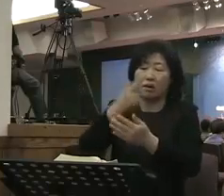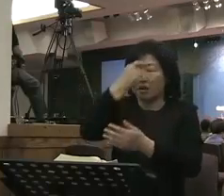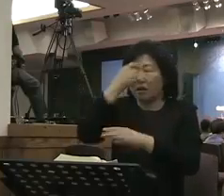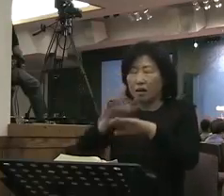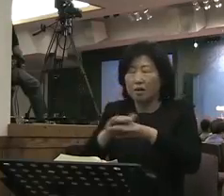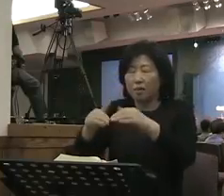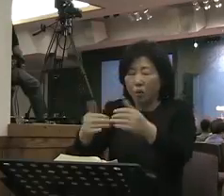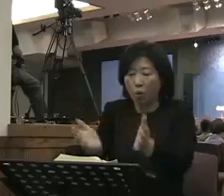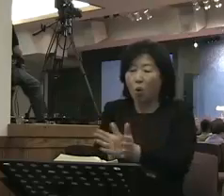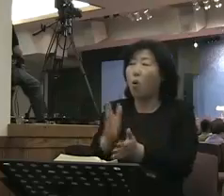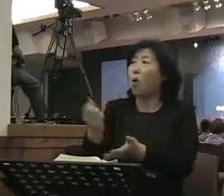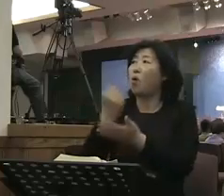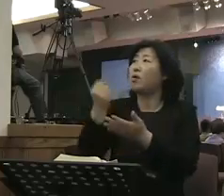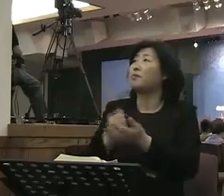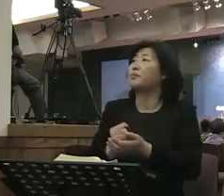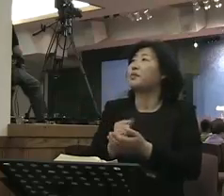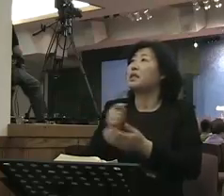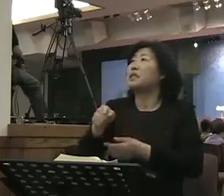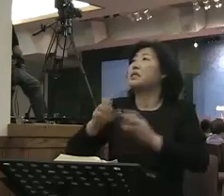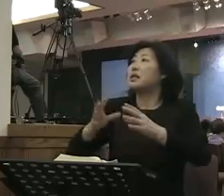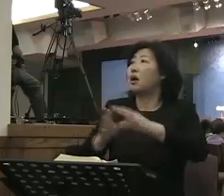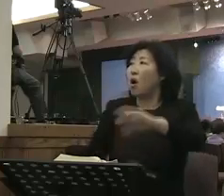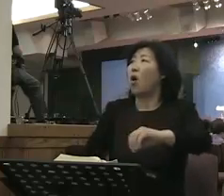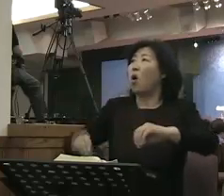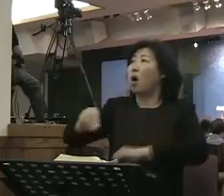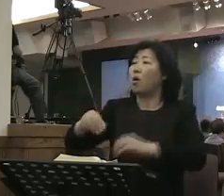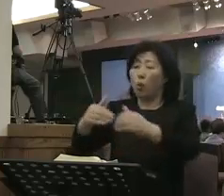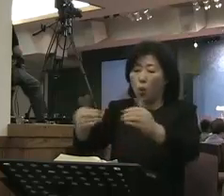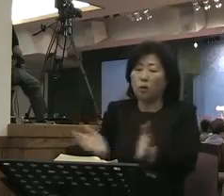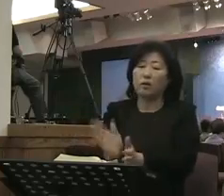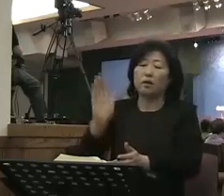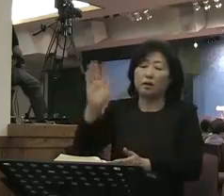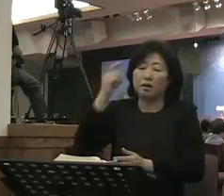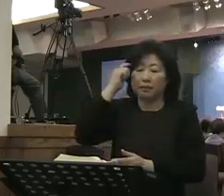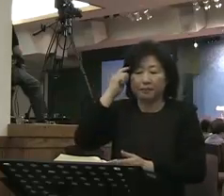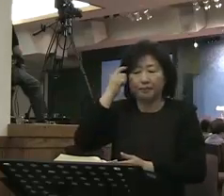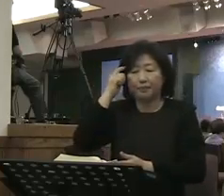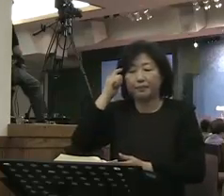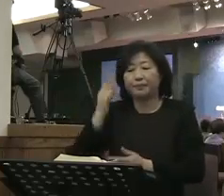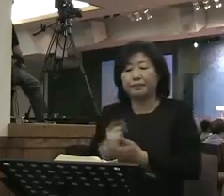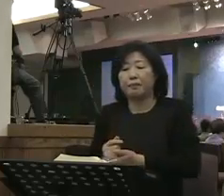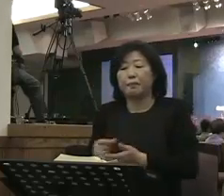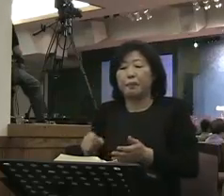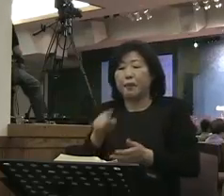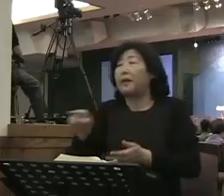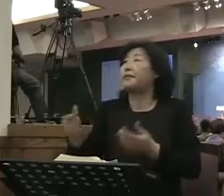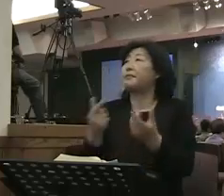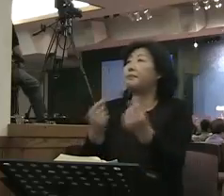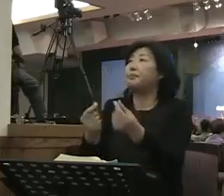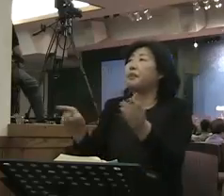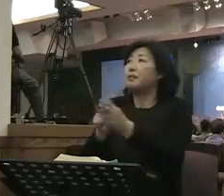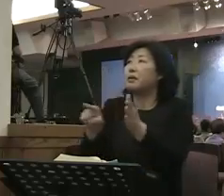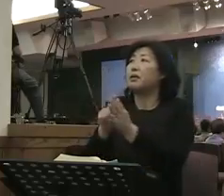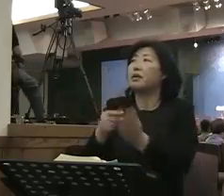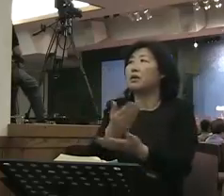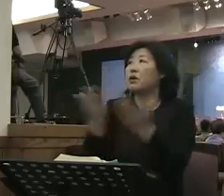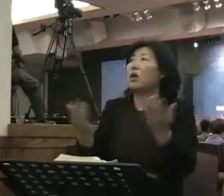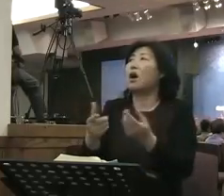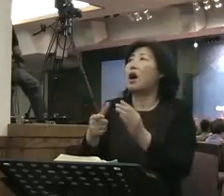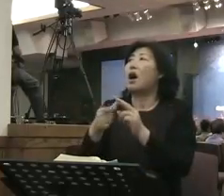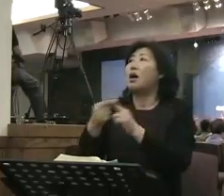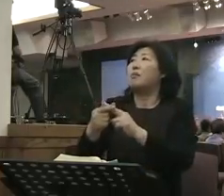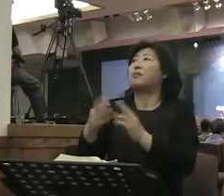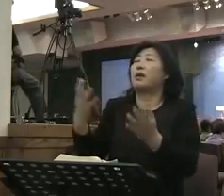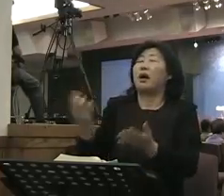사람들을 세우며 이 세상을 역전하는 공동체가 되겠구나. 이러한 믿음을 여러분들과 함께 가져보기를